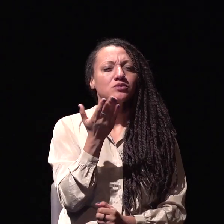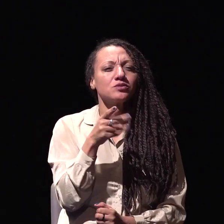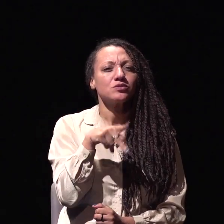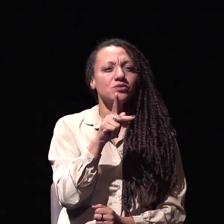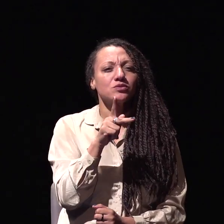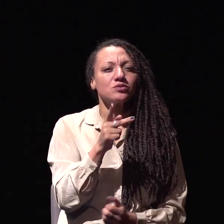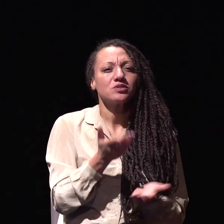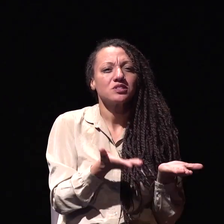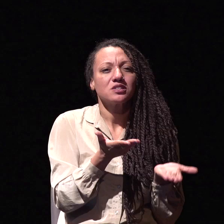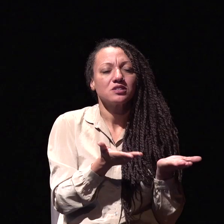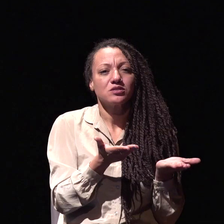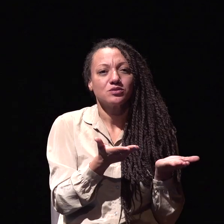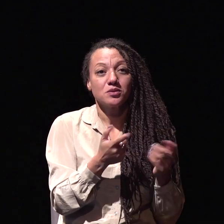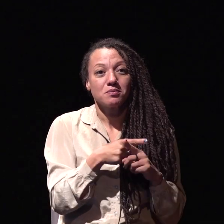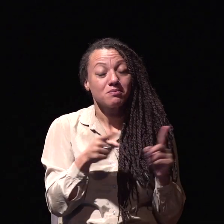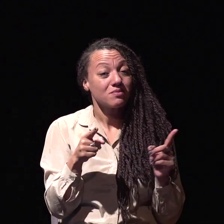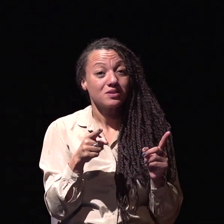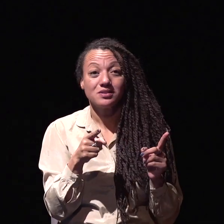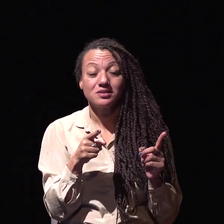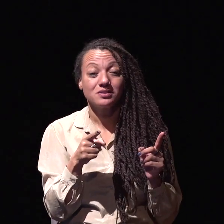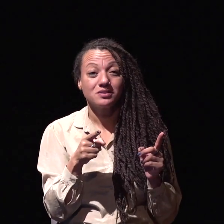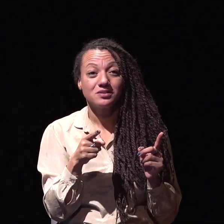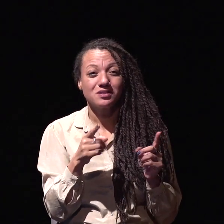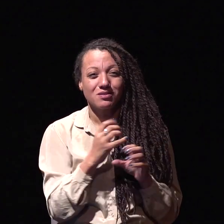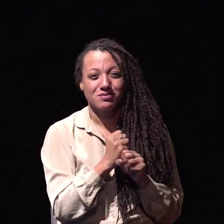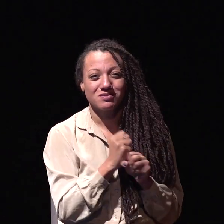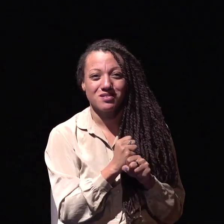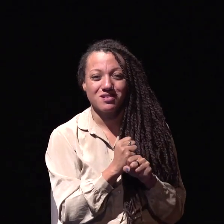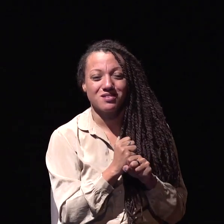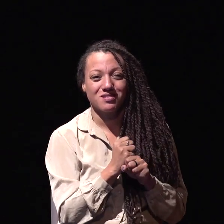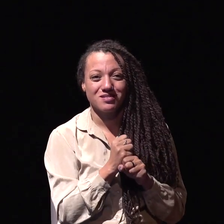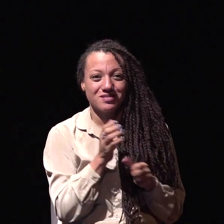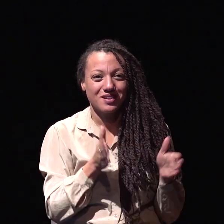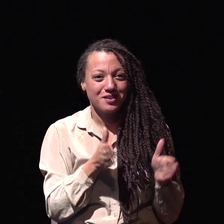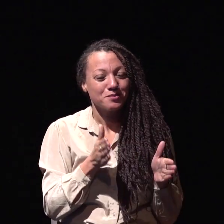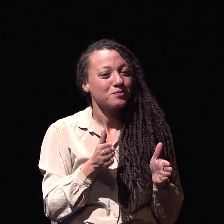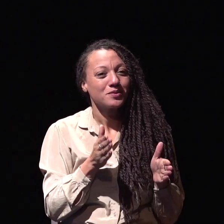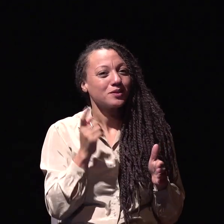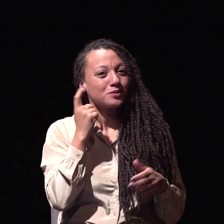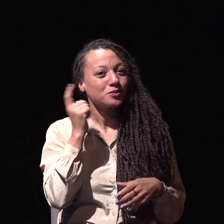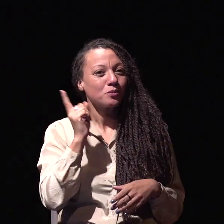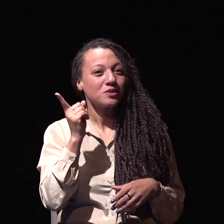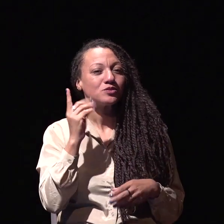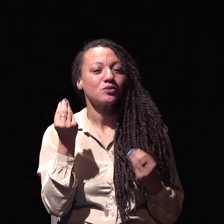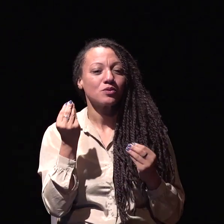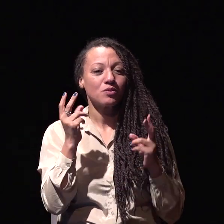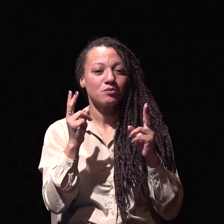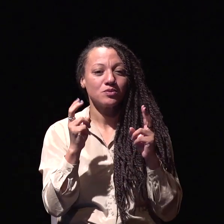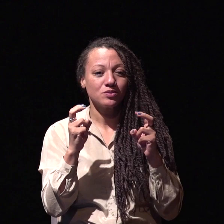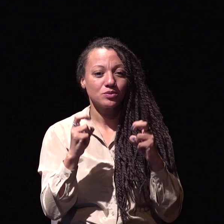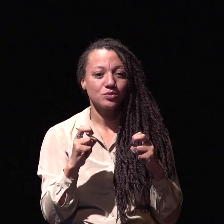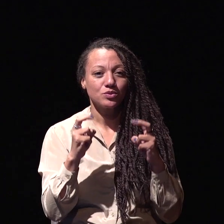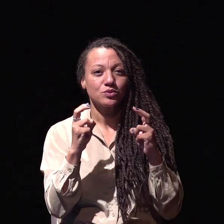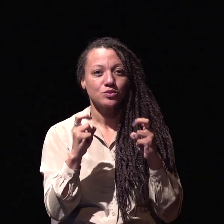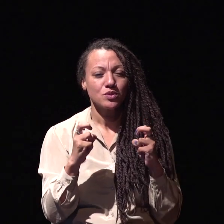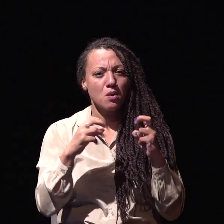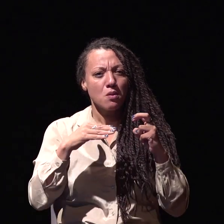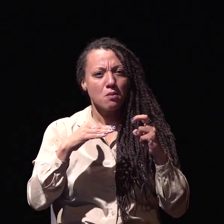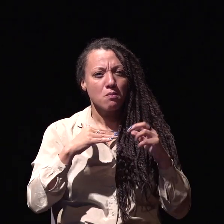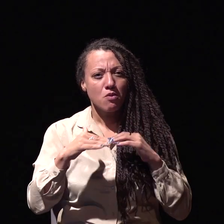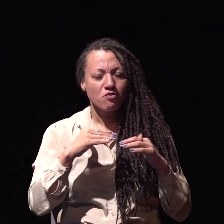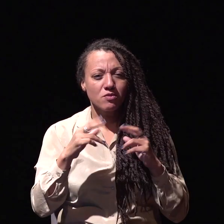aguenta, mas não se calculava quanto que uma estrutura aguenta de uma oscilação, né? Isso foi